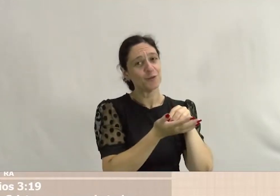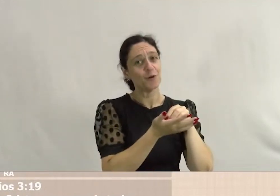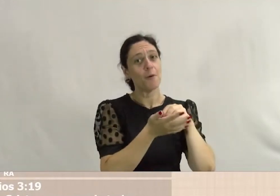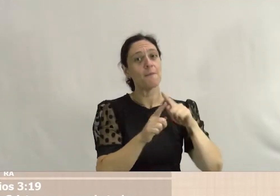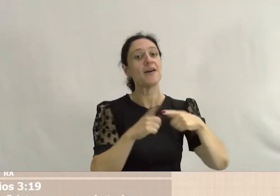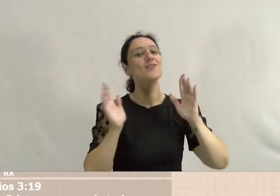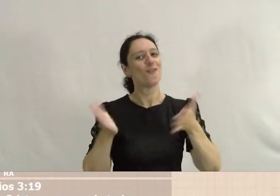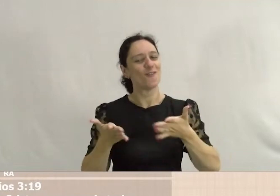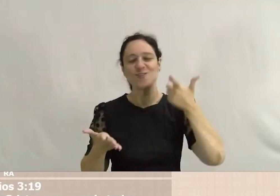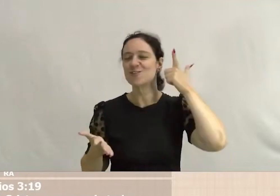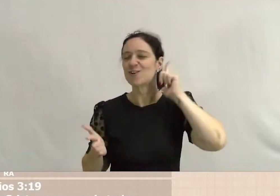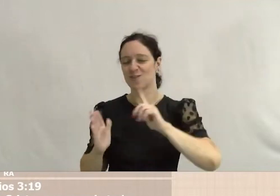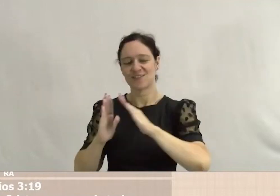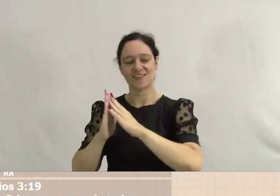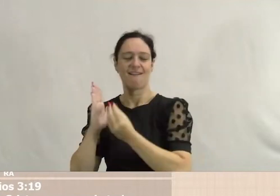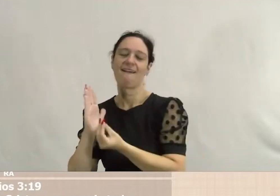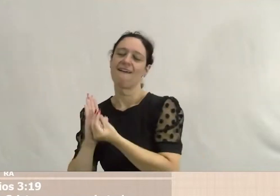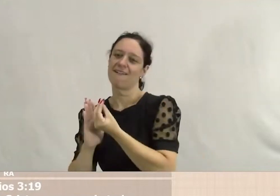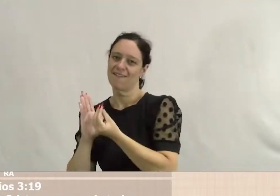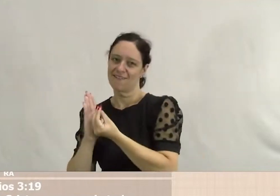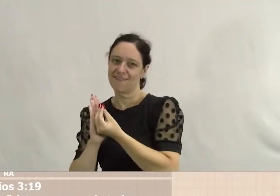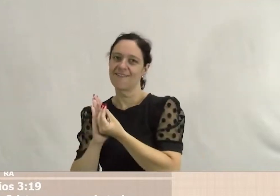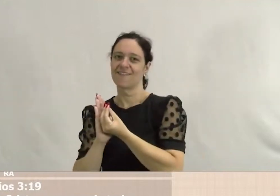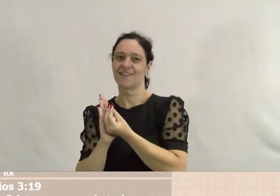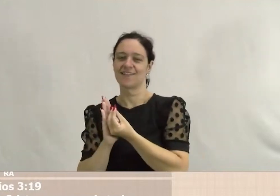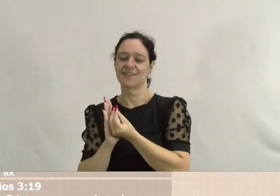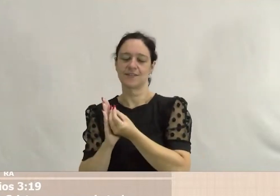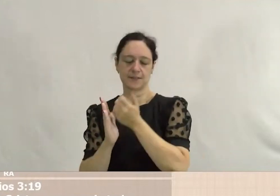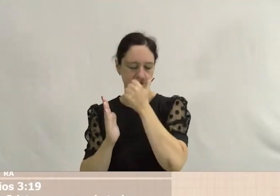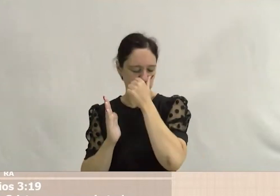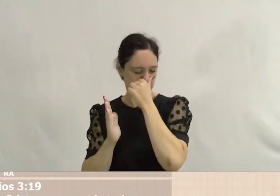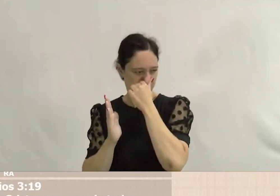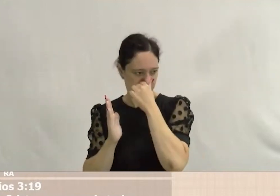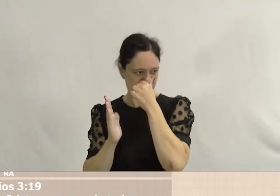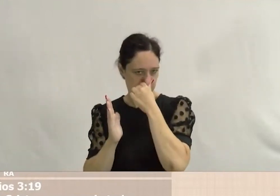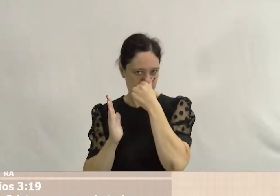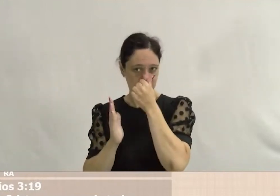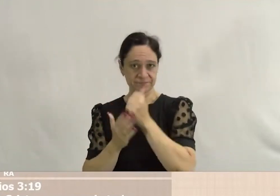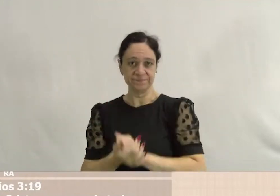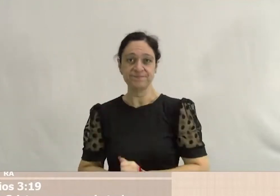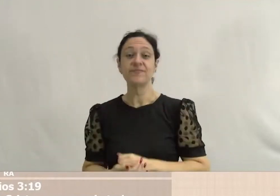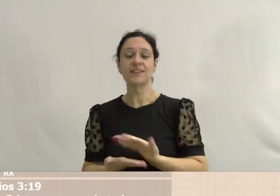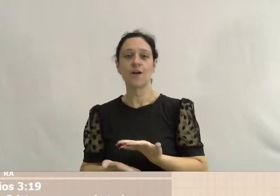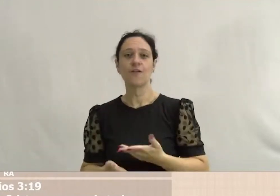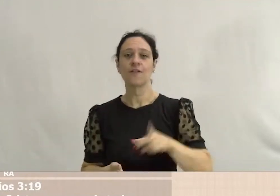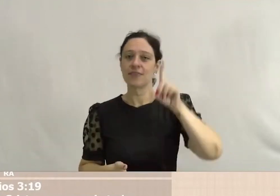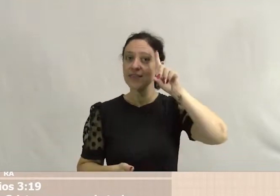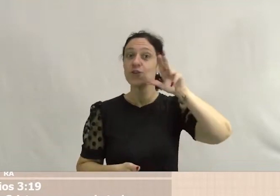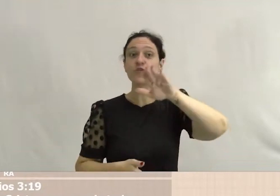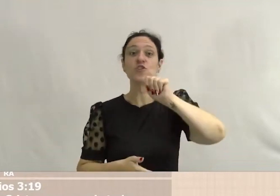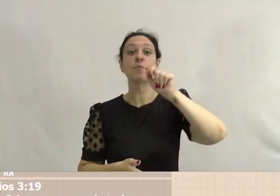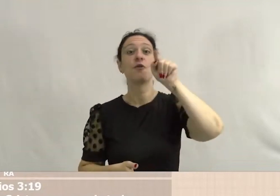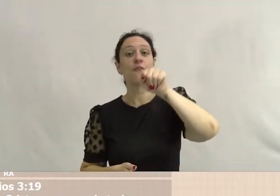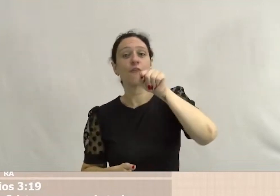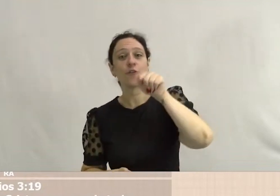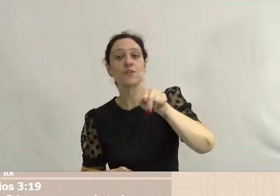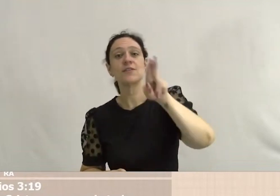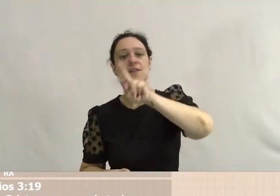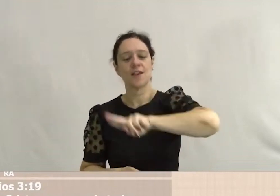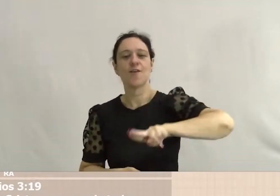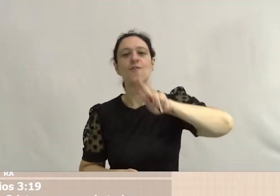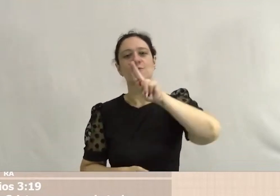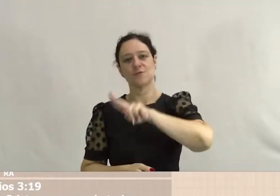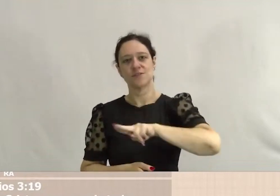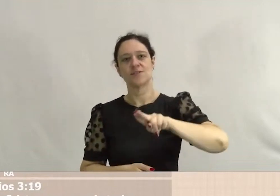na igreja. Deus chamou você, Deus está usando você também para resgatar outras pessoas,